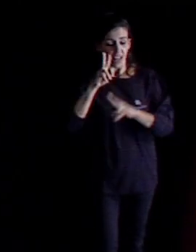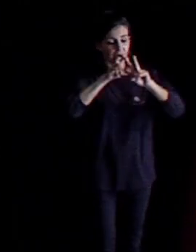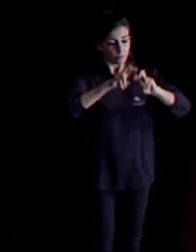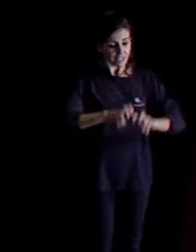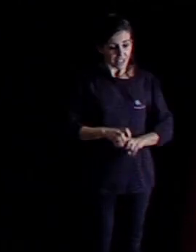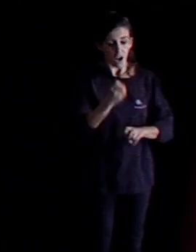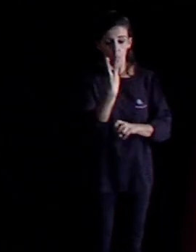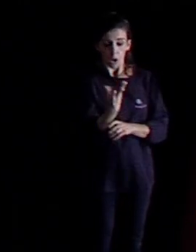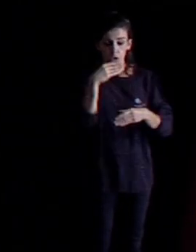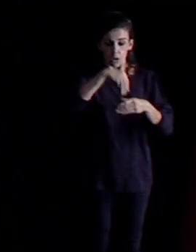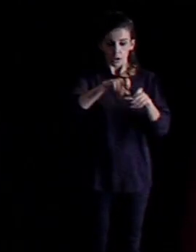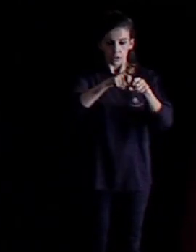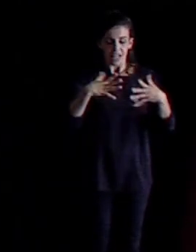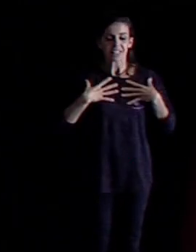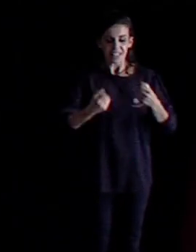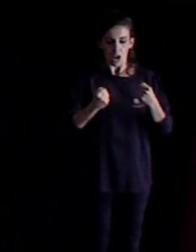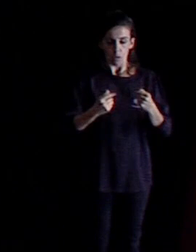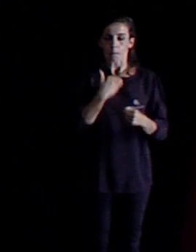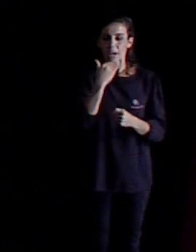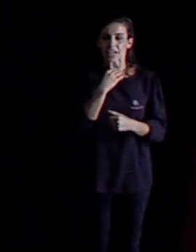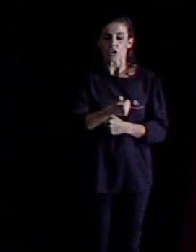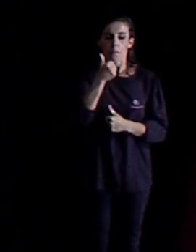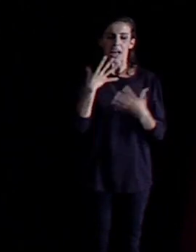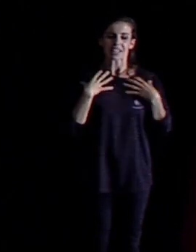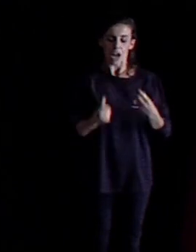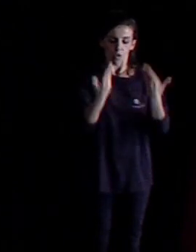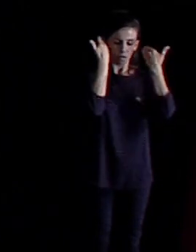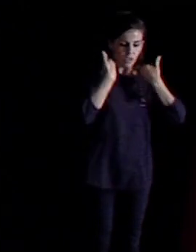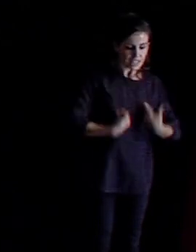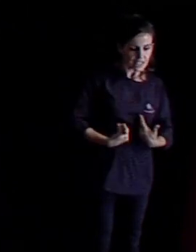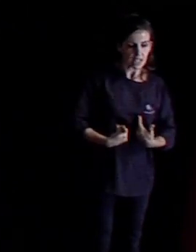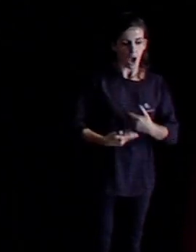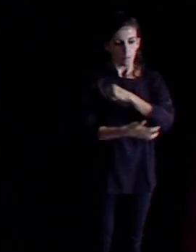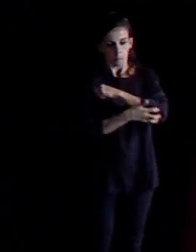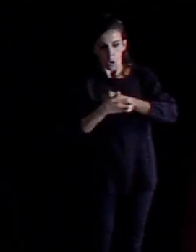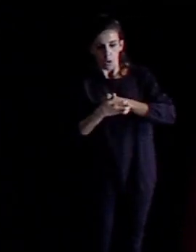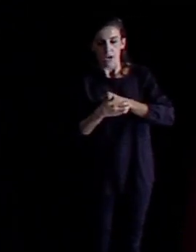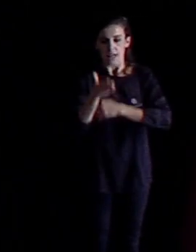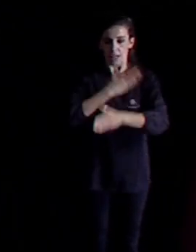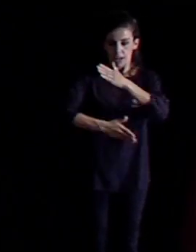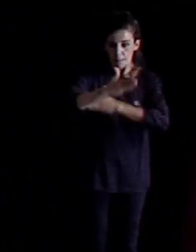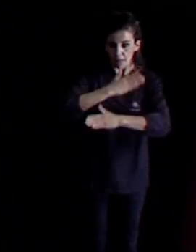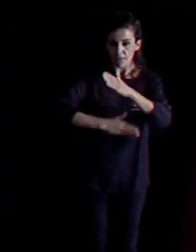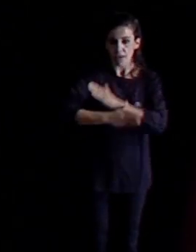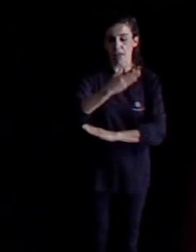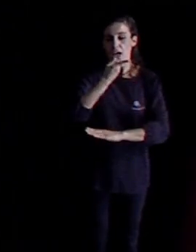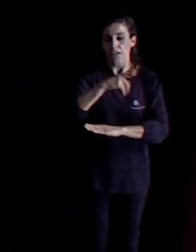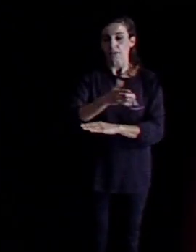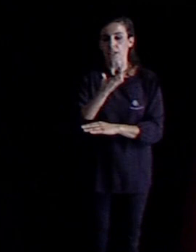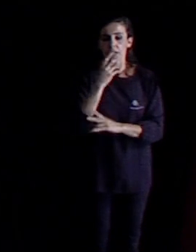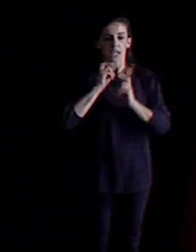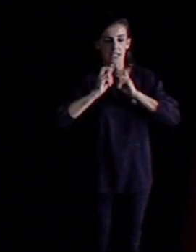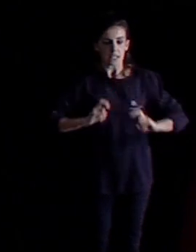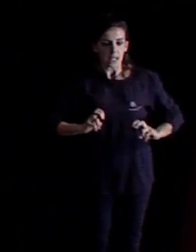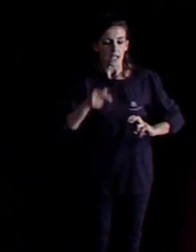salud, tienen más riesgo en salud física, pobre, en discapacidad, en sintomatología depresiva y en percepción de distrés, y